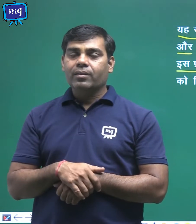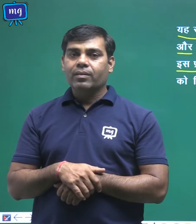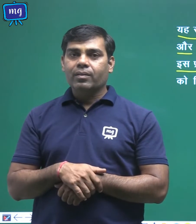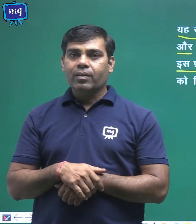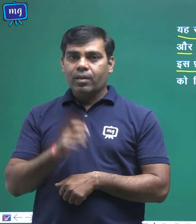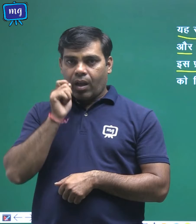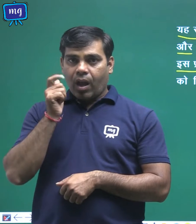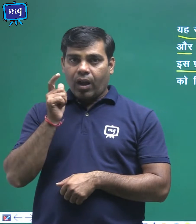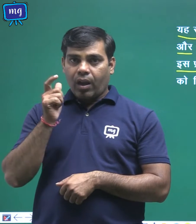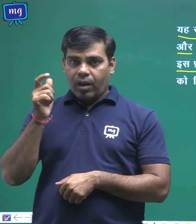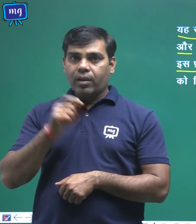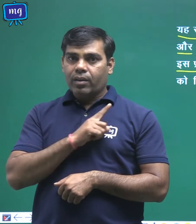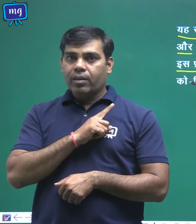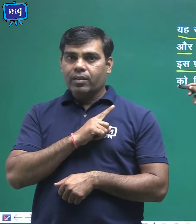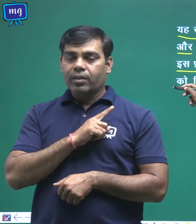कलाकार के